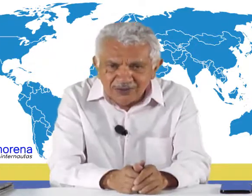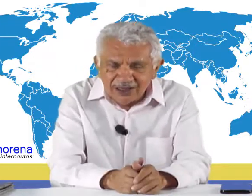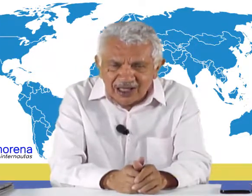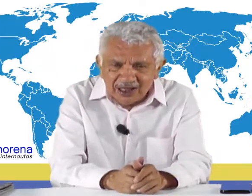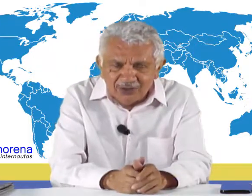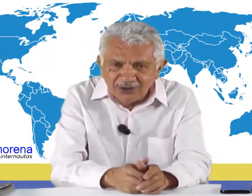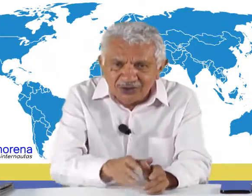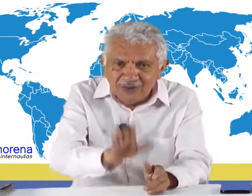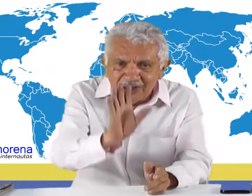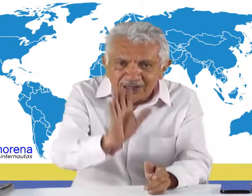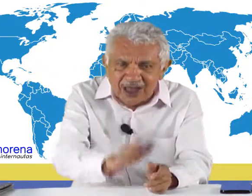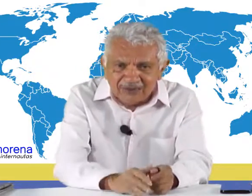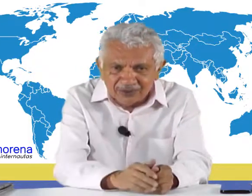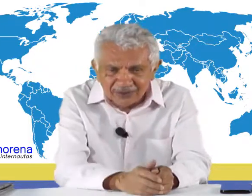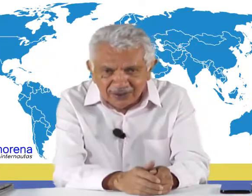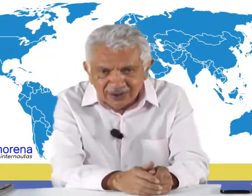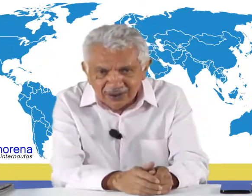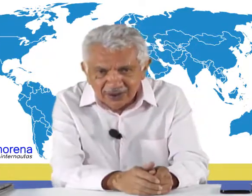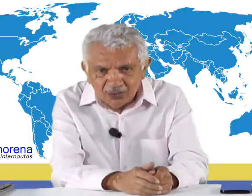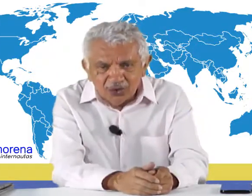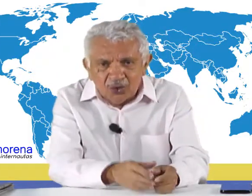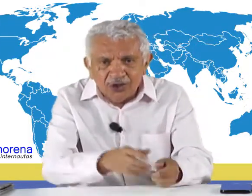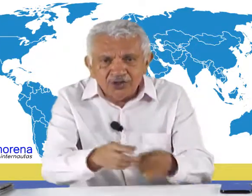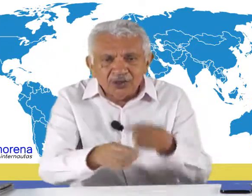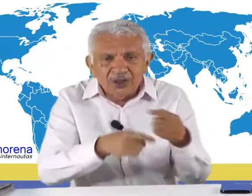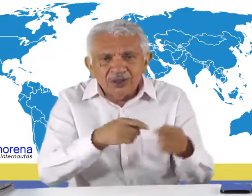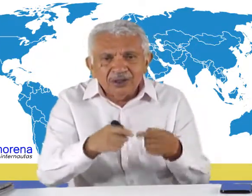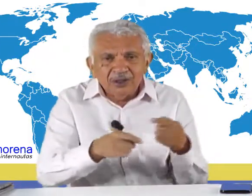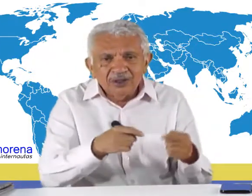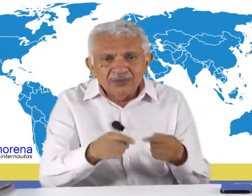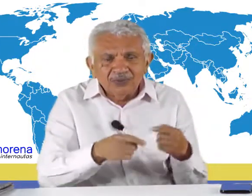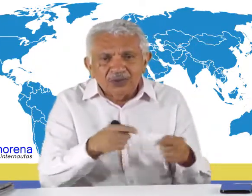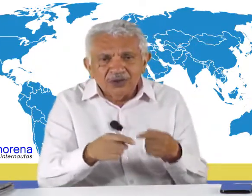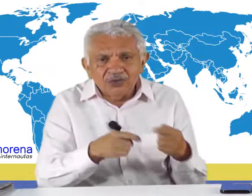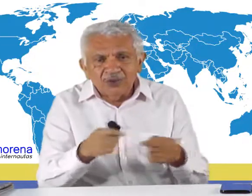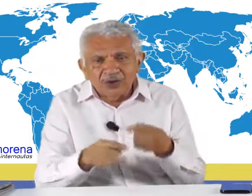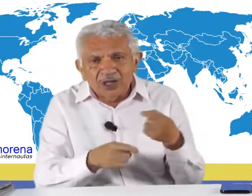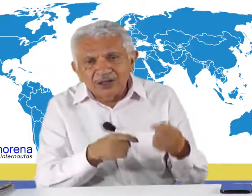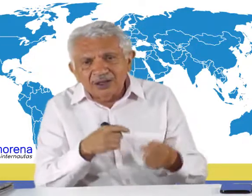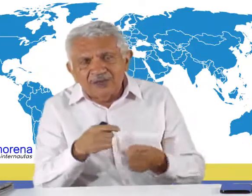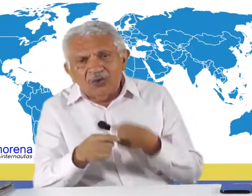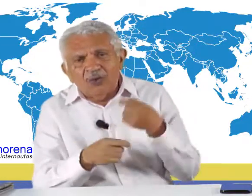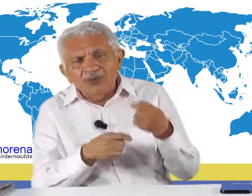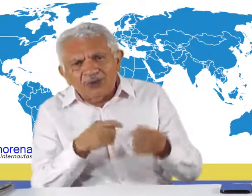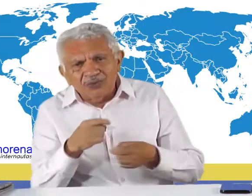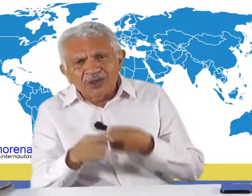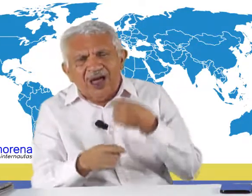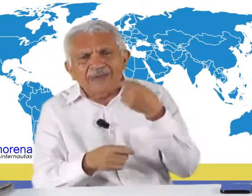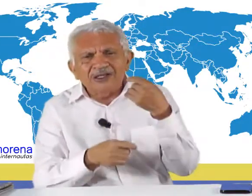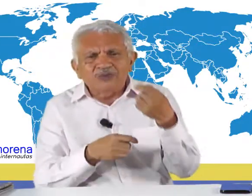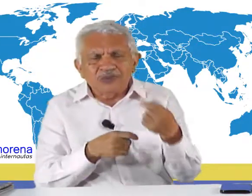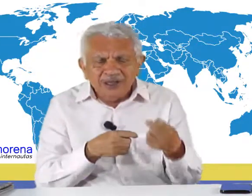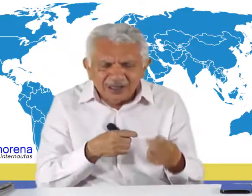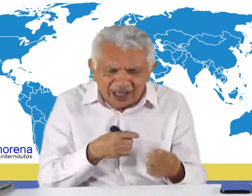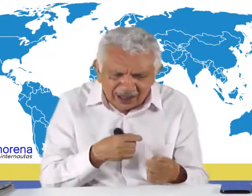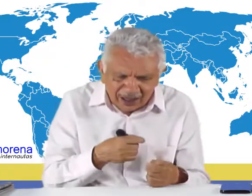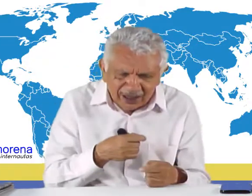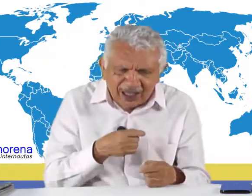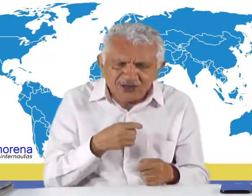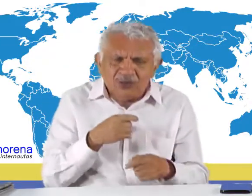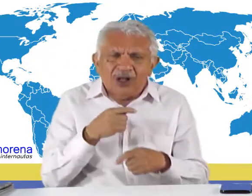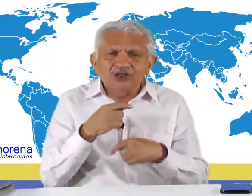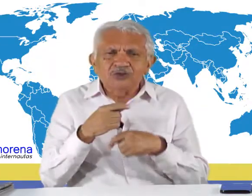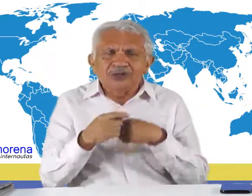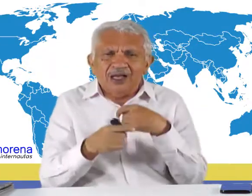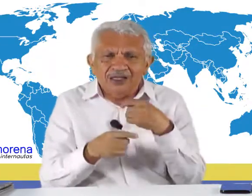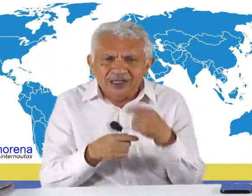Então, com essa mentalidade, o pessoal nem plantava. Mudou isso, né? Mudou isso, foi mudando. E demorou muito a mudar para